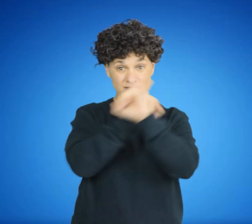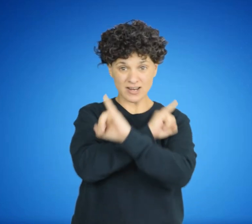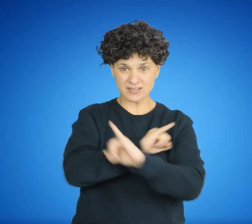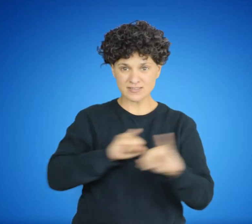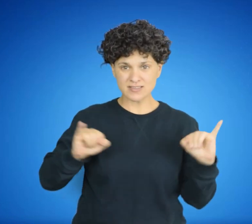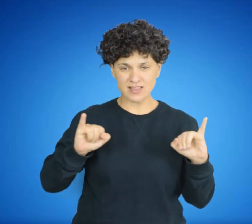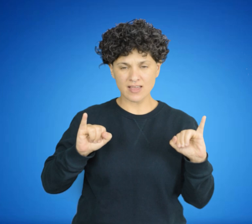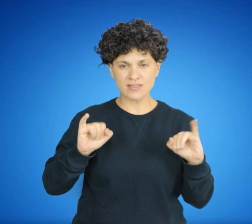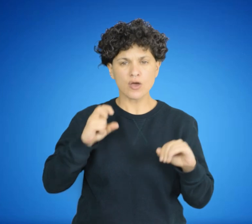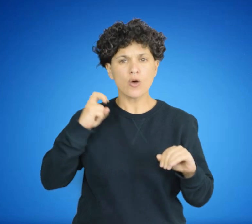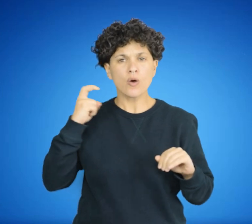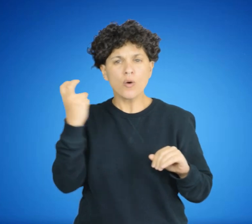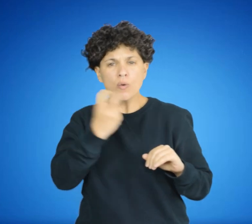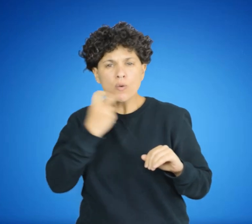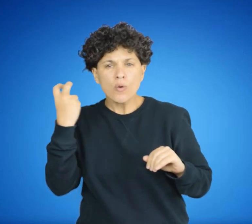del ánimo o ataraxia